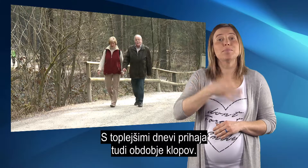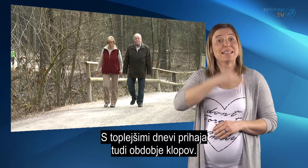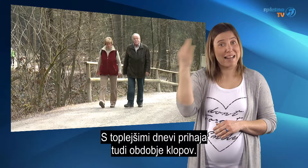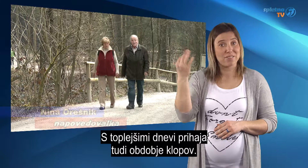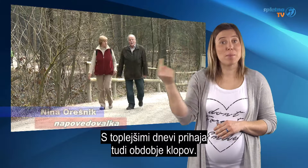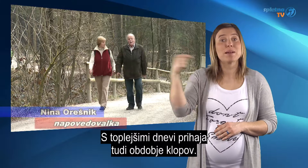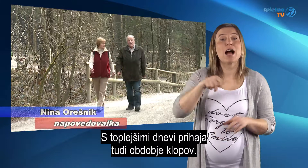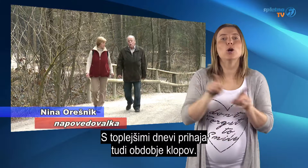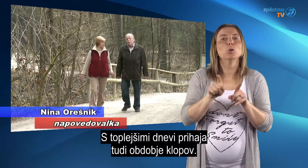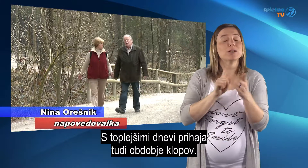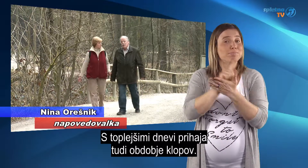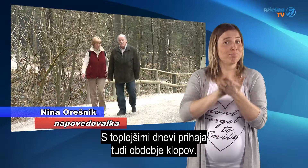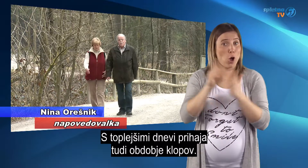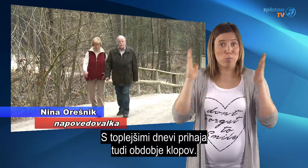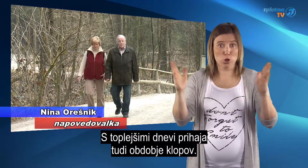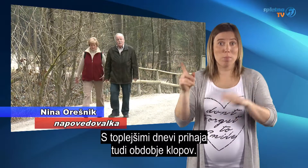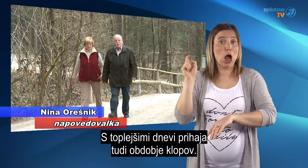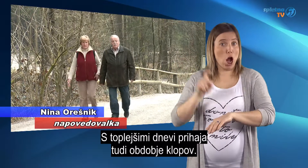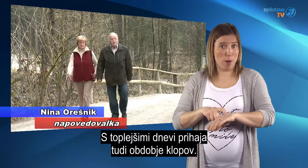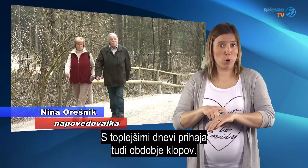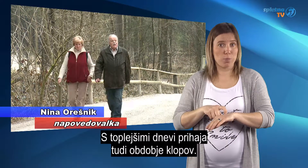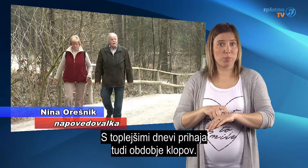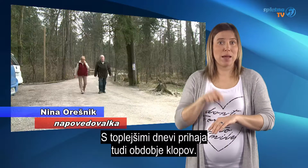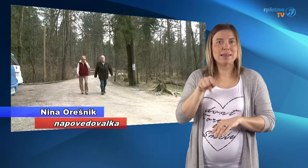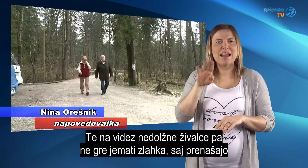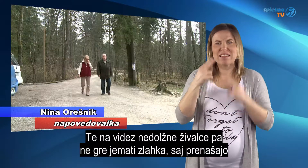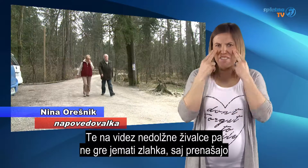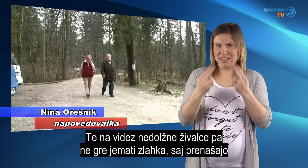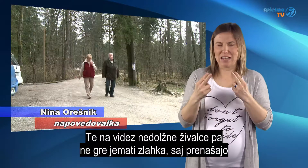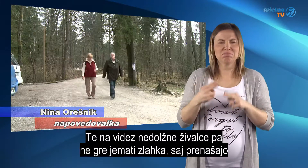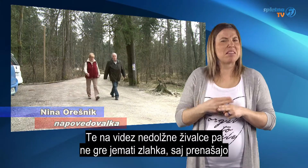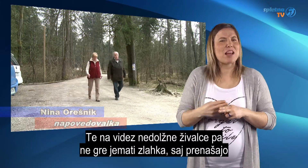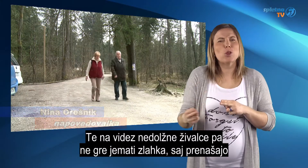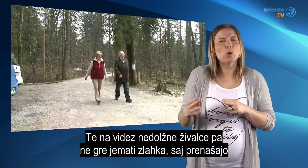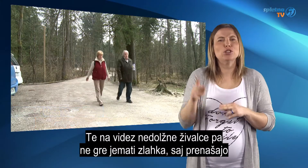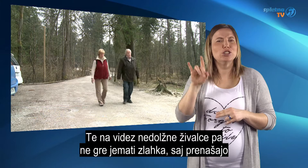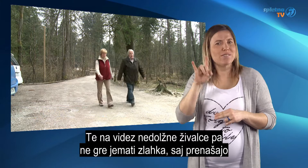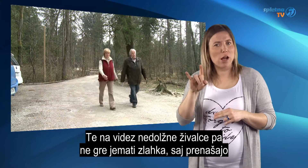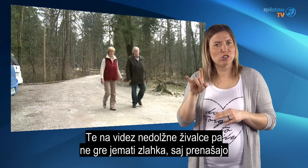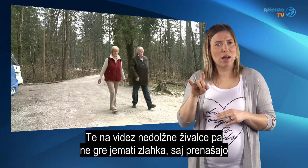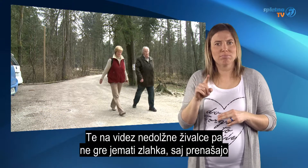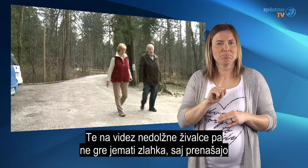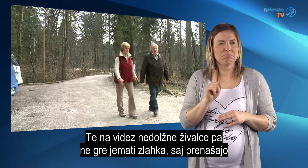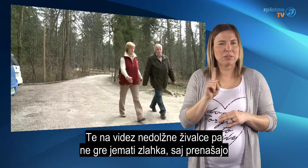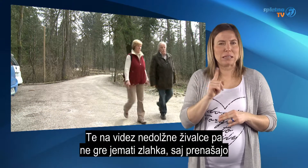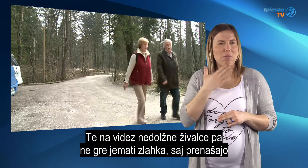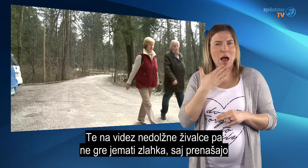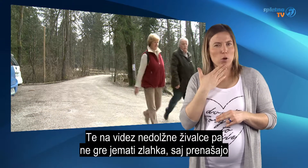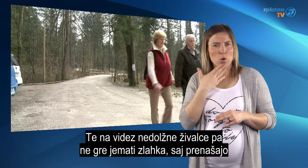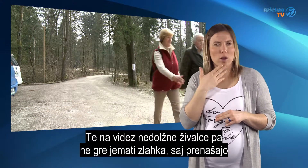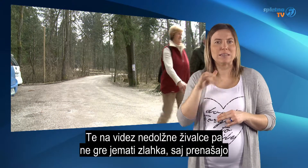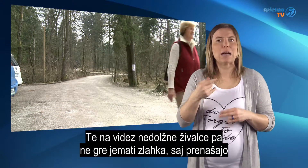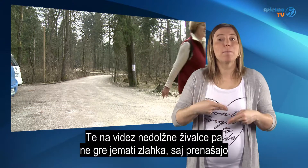S toplejšimi dnevi prihaja tudi obdobje klopov. Te na videz nedolžne živalce pa ne gre